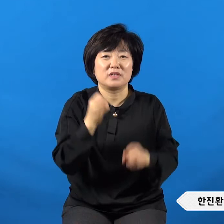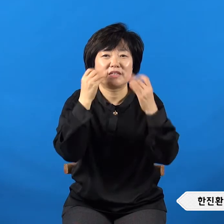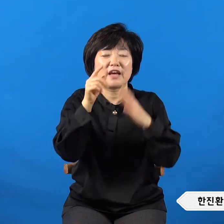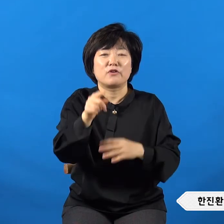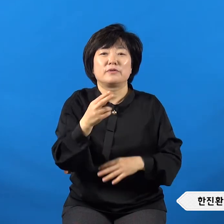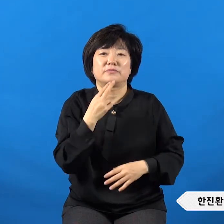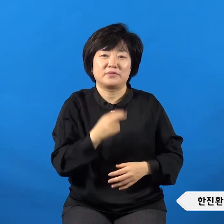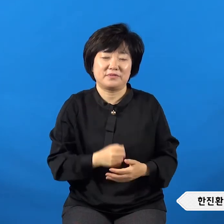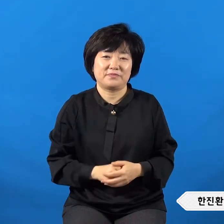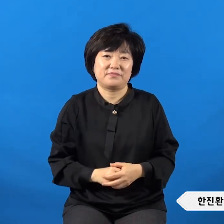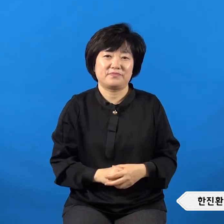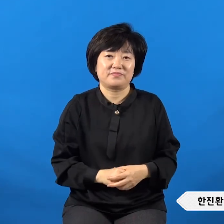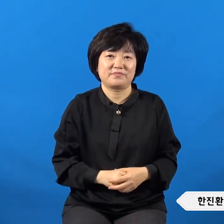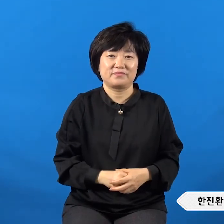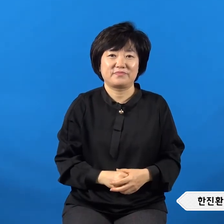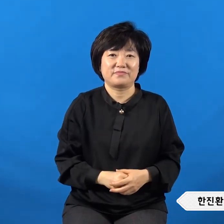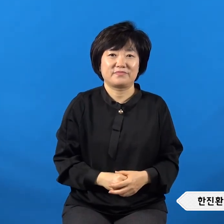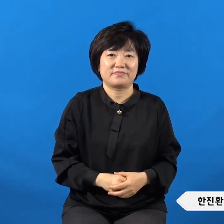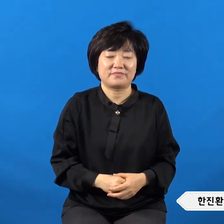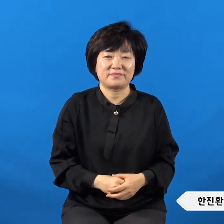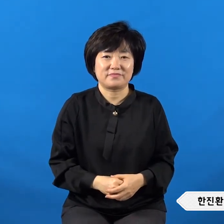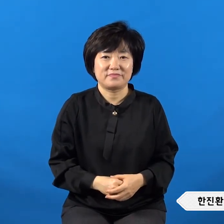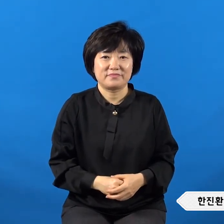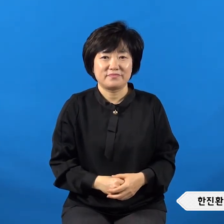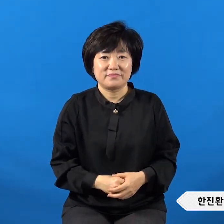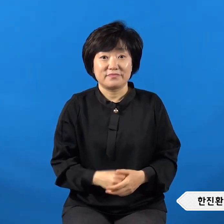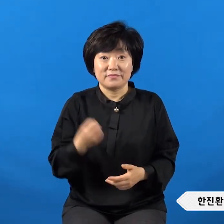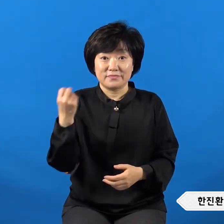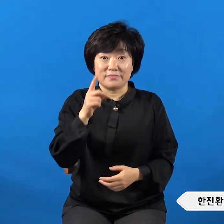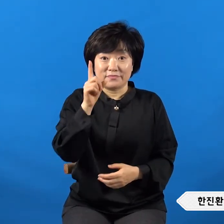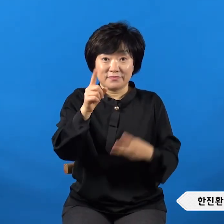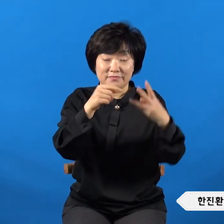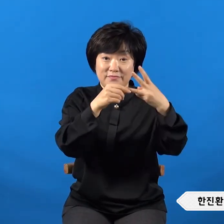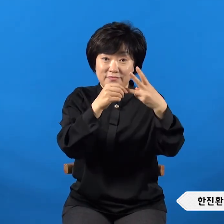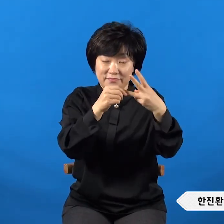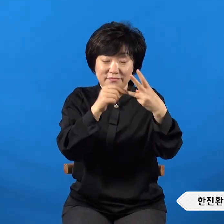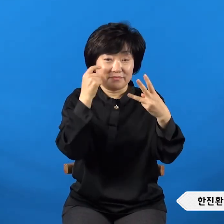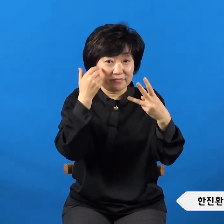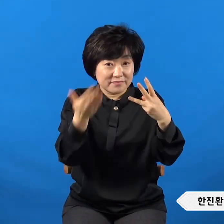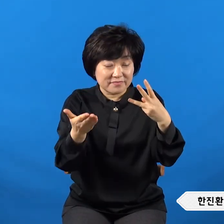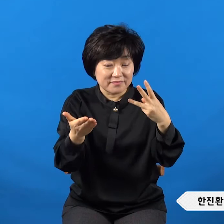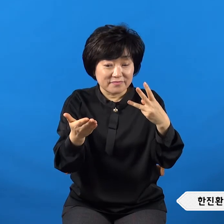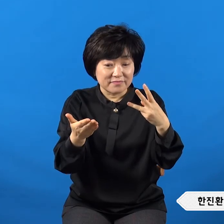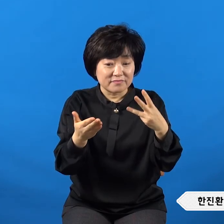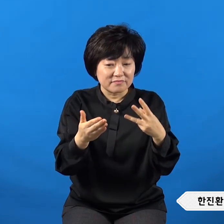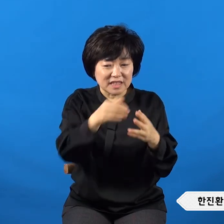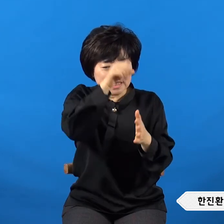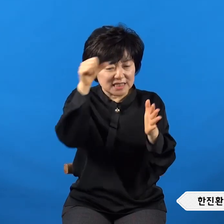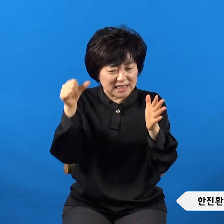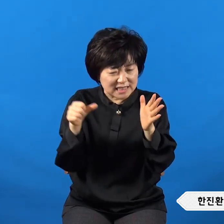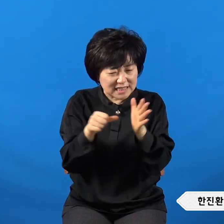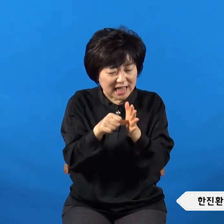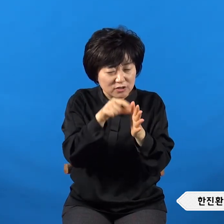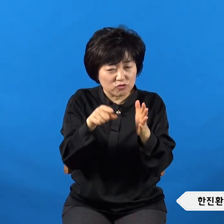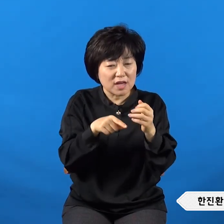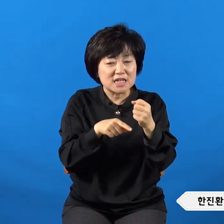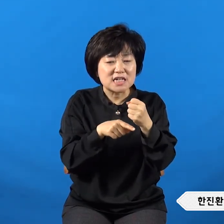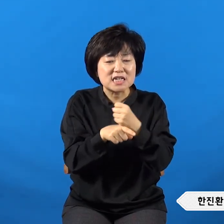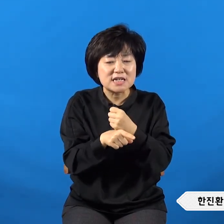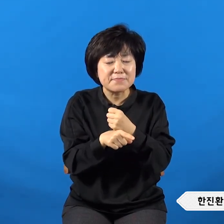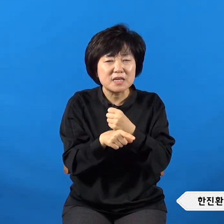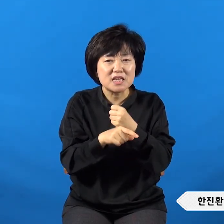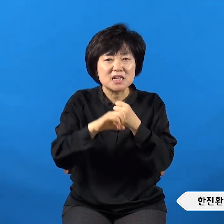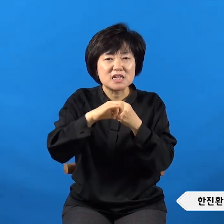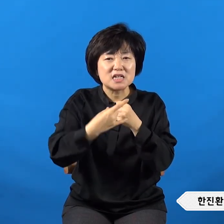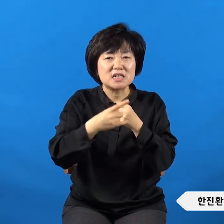새로운 것이 있느냐. 또 한 가지 질문은 인생에 의미 있는 것이 있느냐